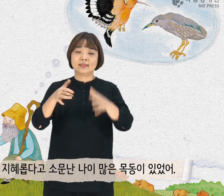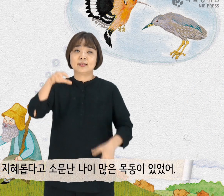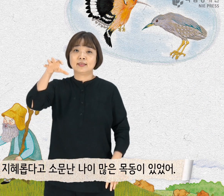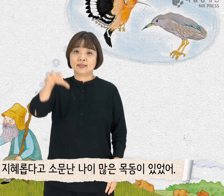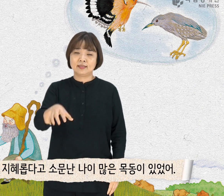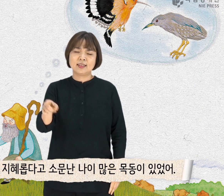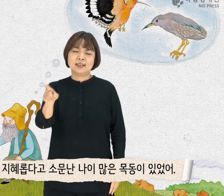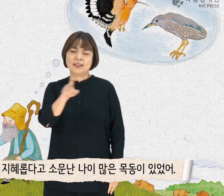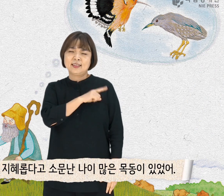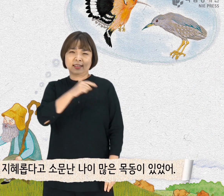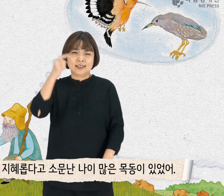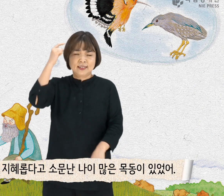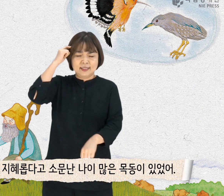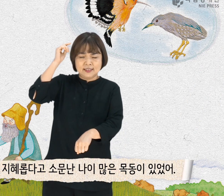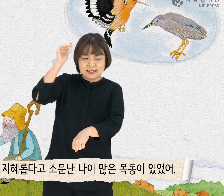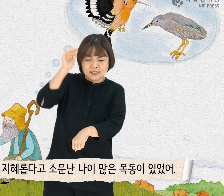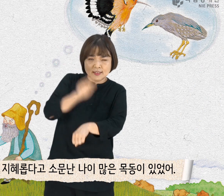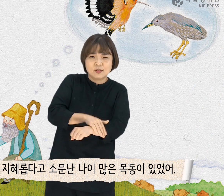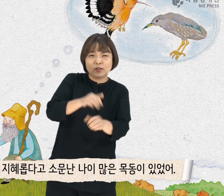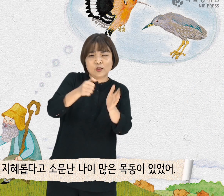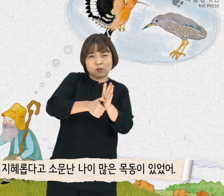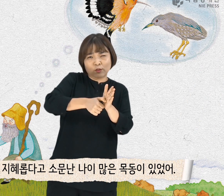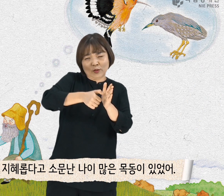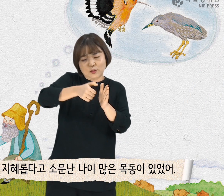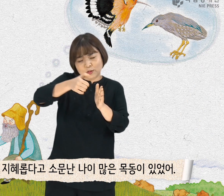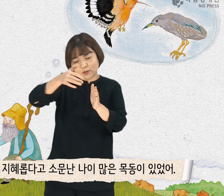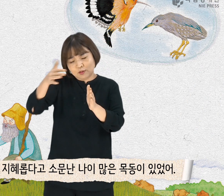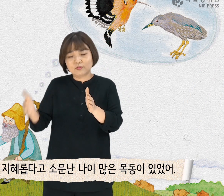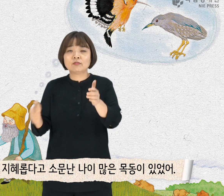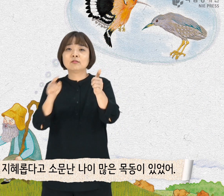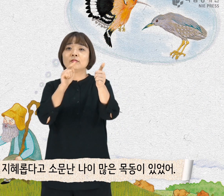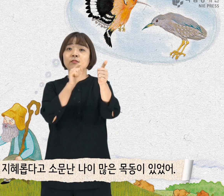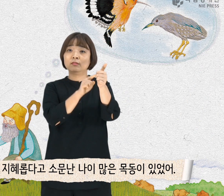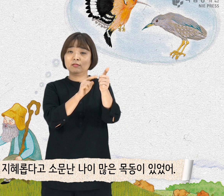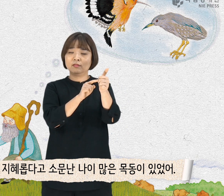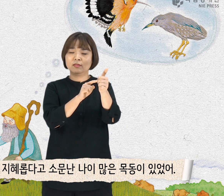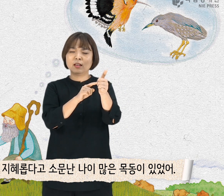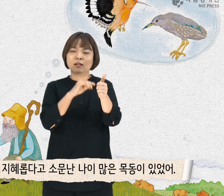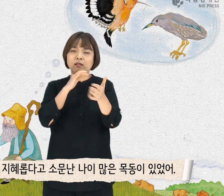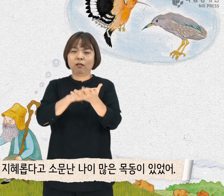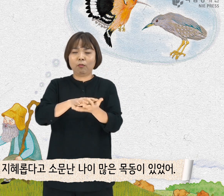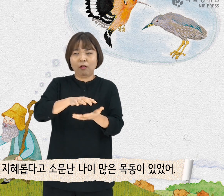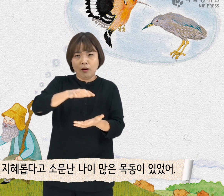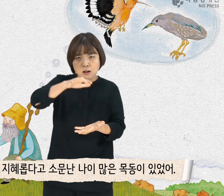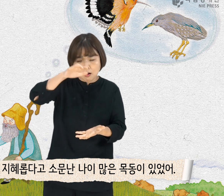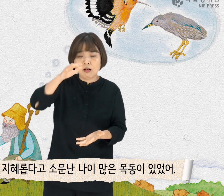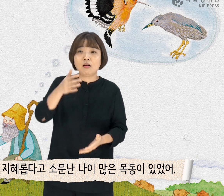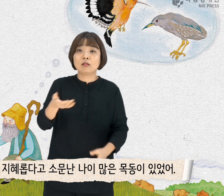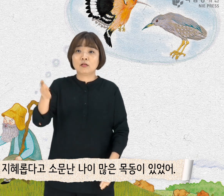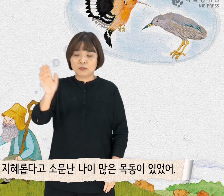세상에서 가장 지혜롭다고 소문난 나이많은 목동 있었어